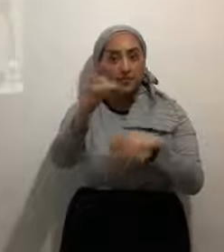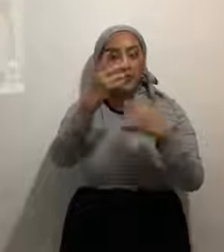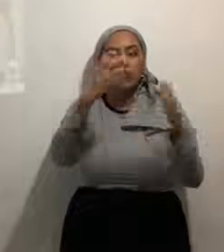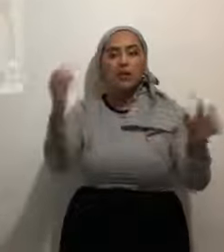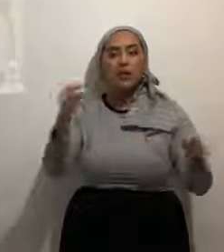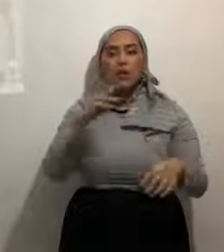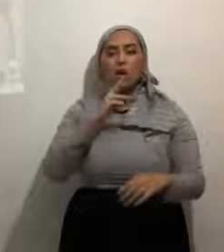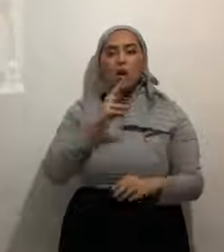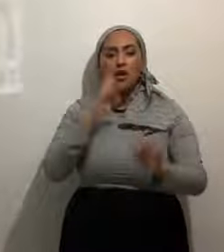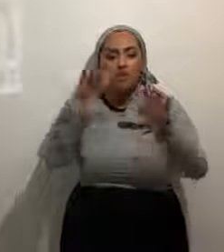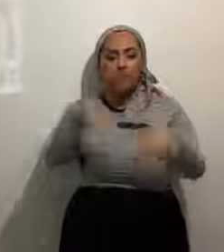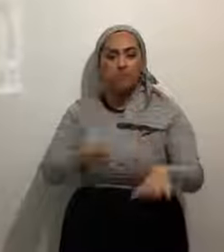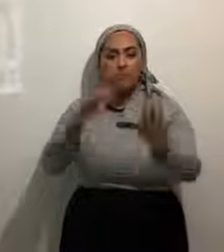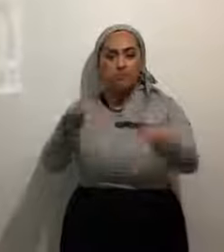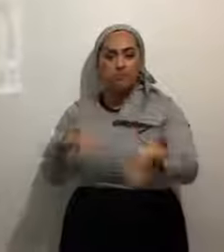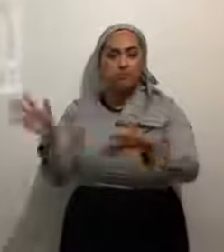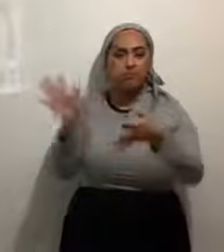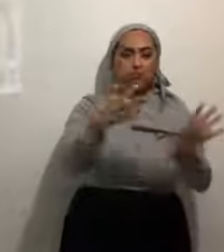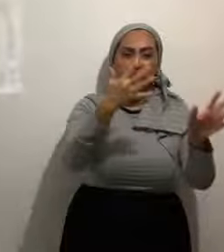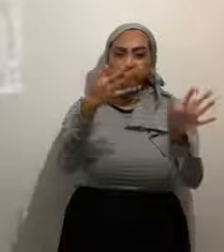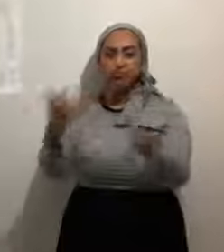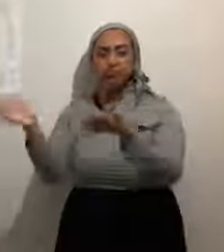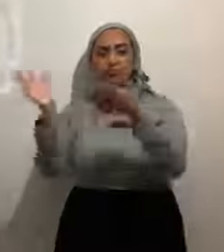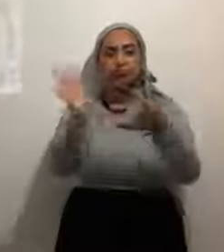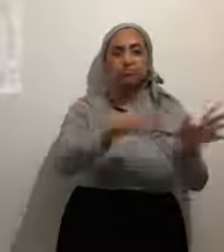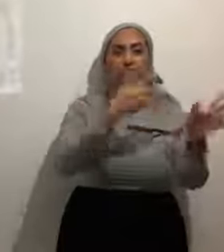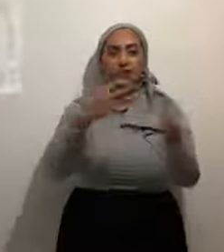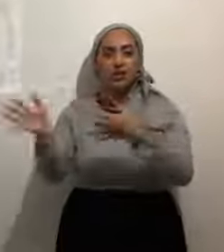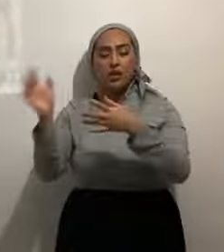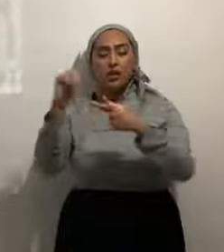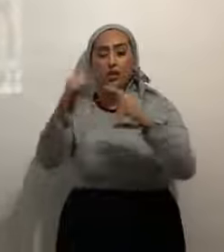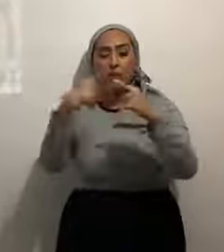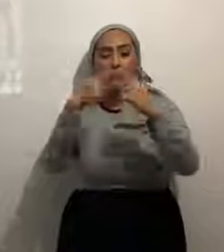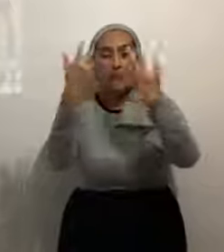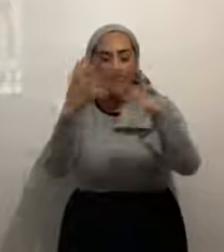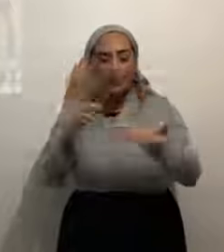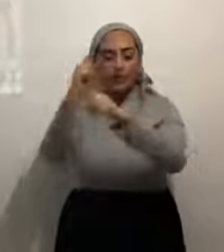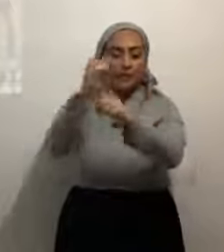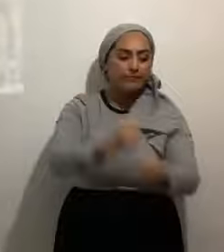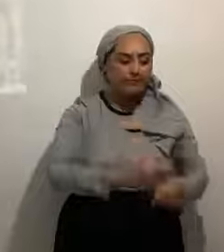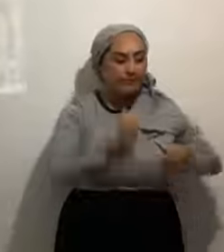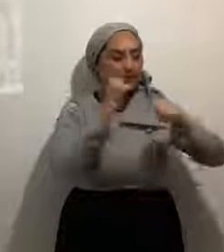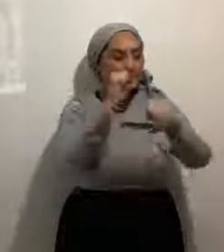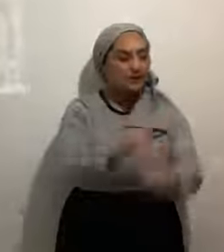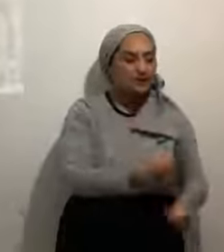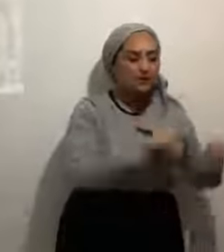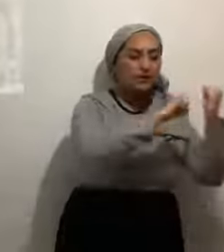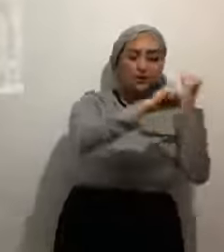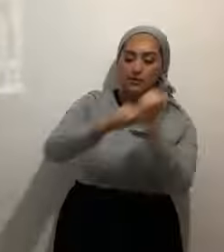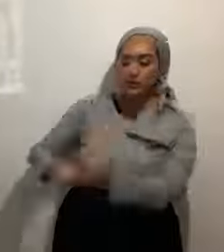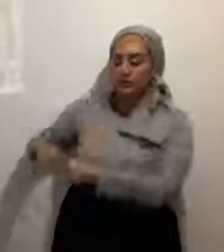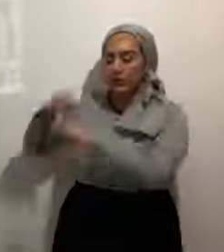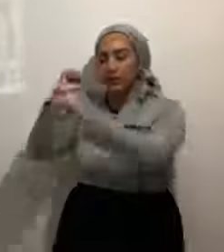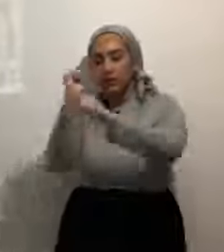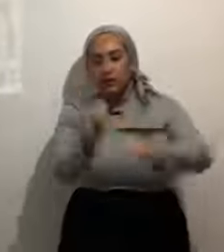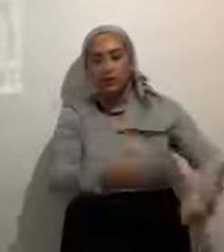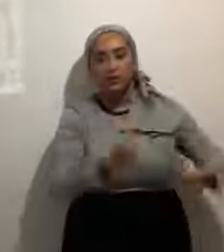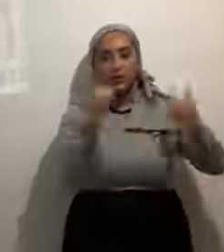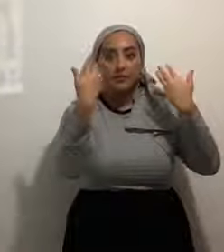un gran viento que soplaba. Cuando habían remado como 25 o 30 estadios, ahorita explico lo que significa en